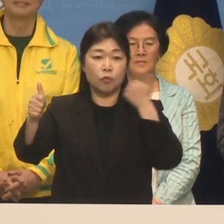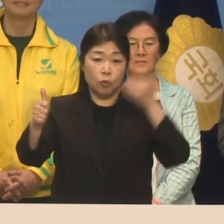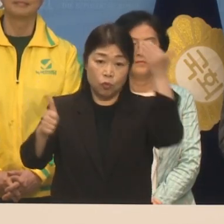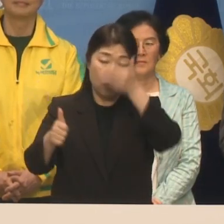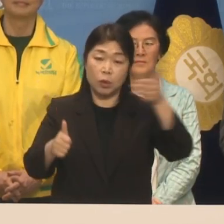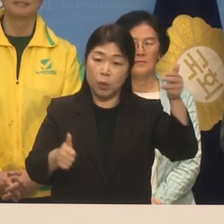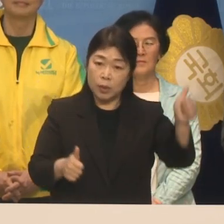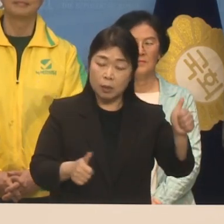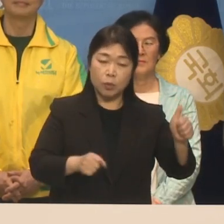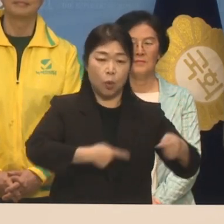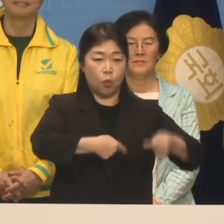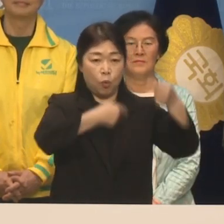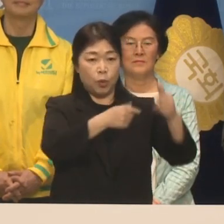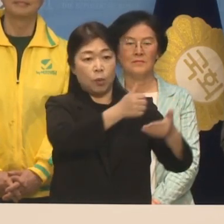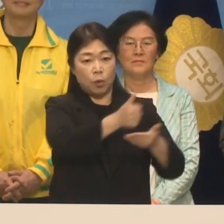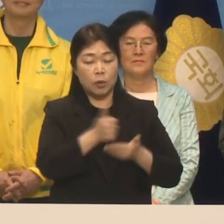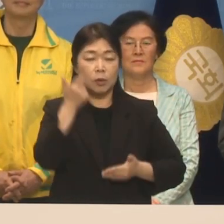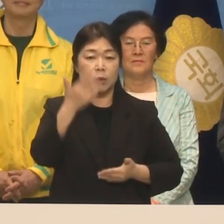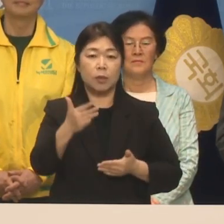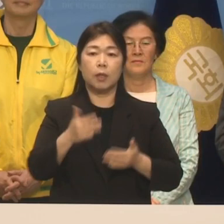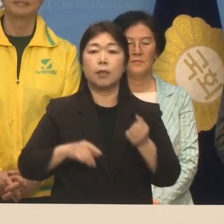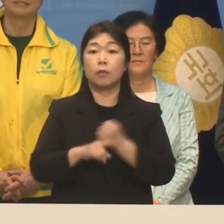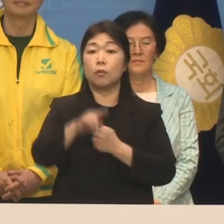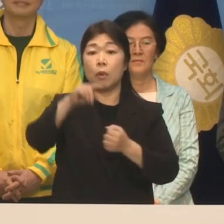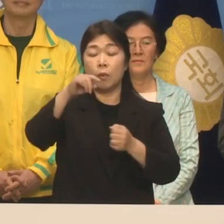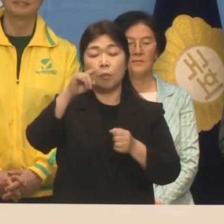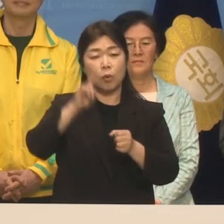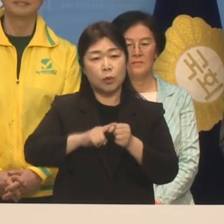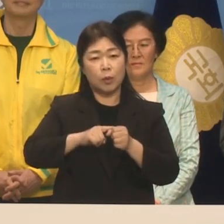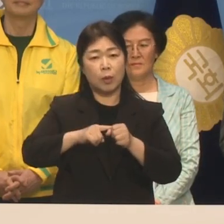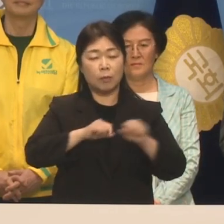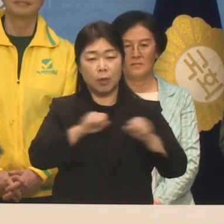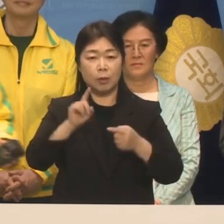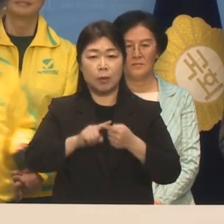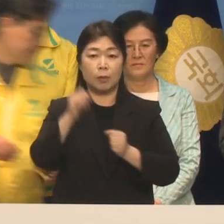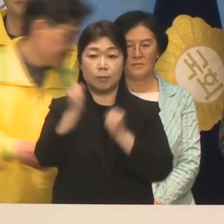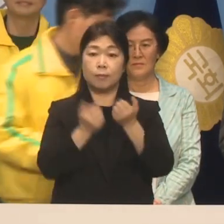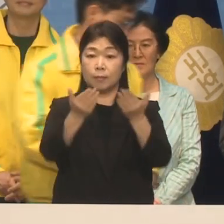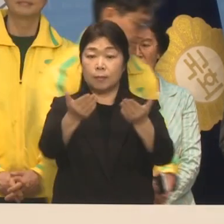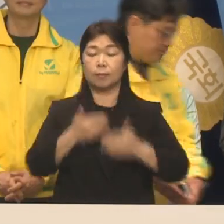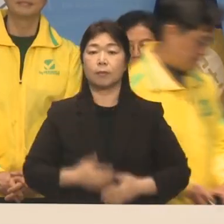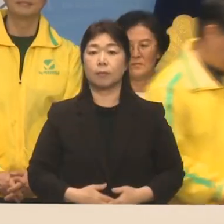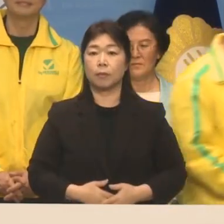고문단으로 모셨는지 소개와 배경 취재 발언을 듣도록 하겠습니다.